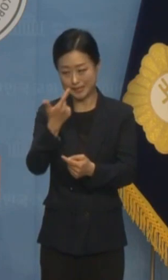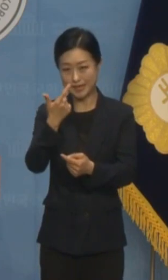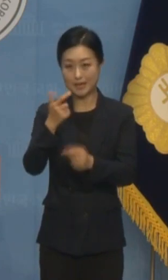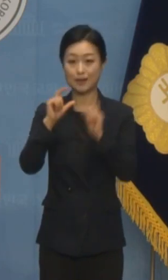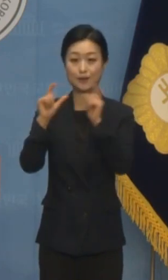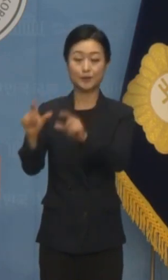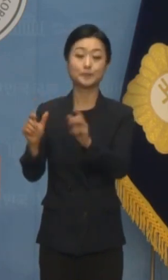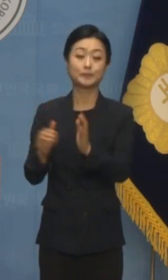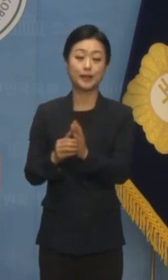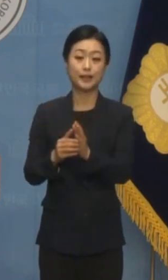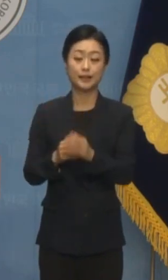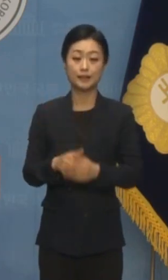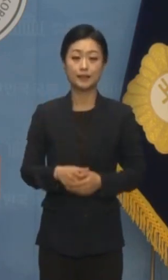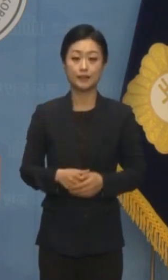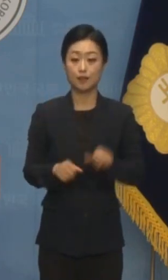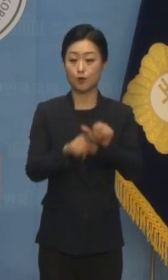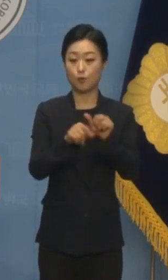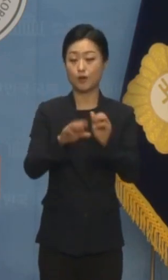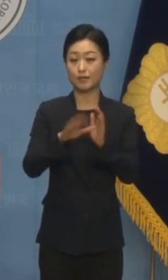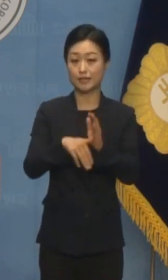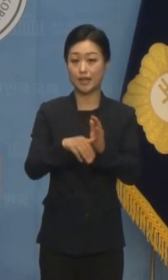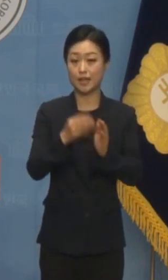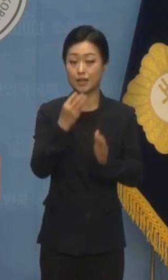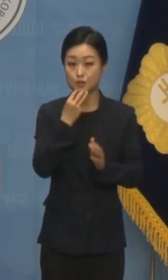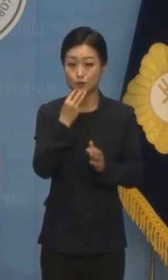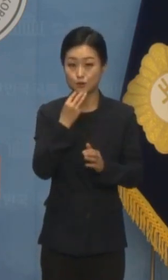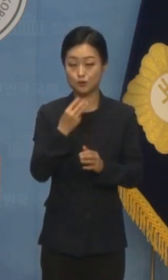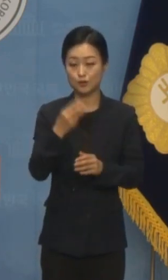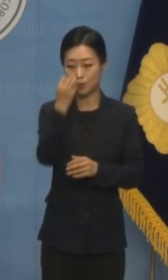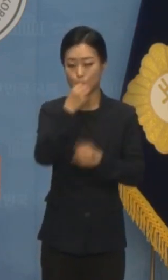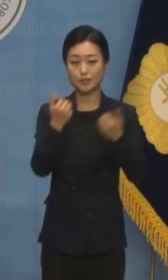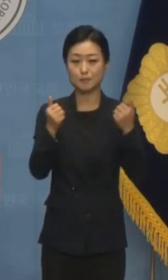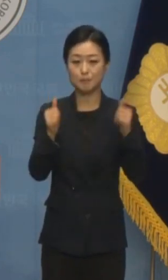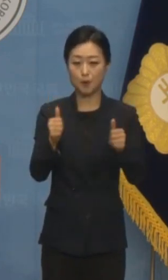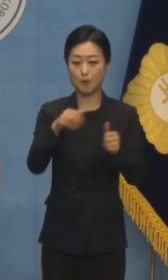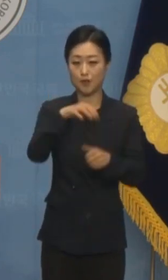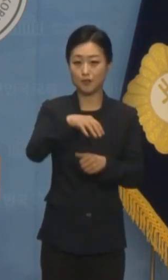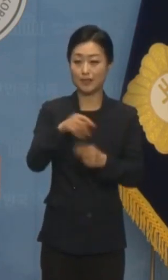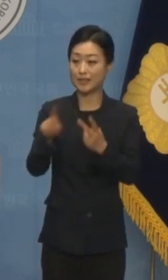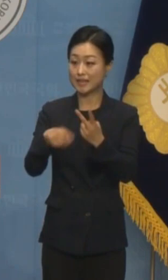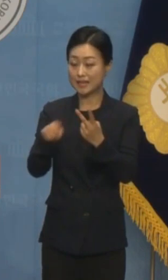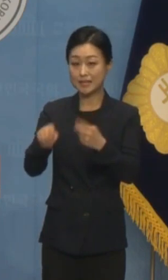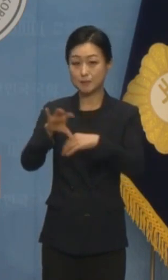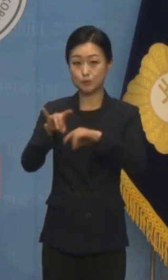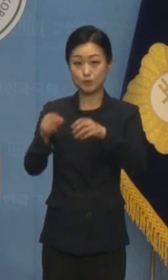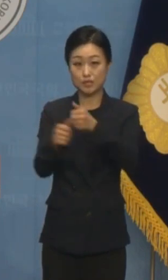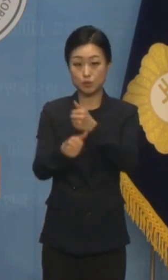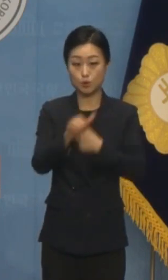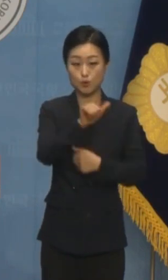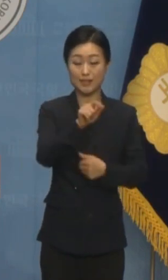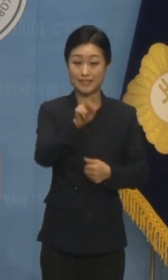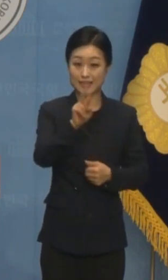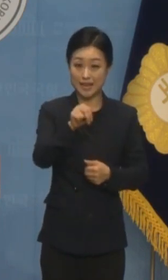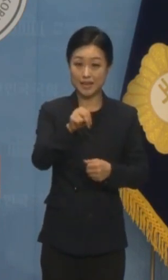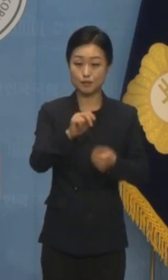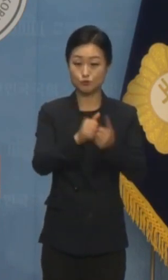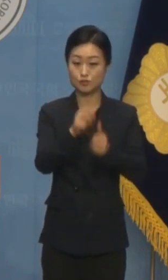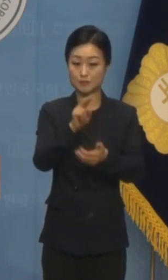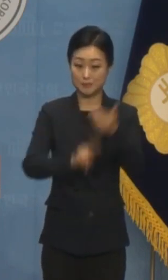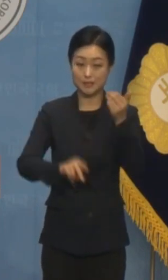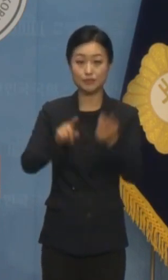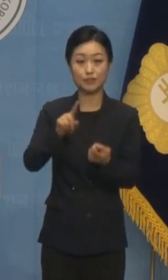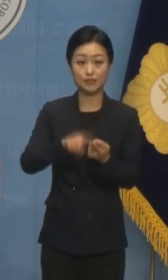있습니다. 또한 지난 5월 서울고등법원은 2인체제 방통위의 YTN 사형화 의결에